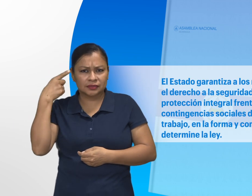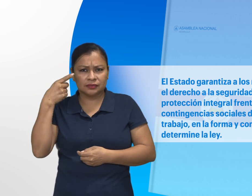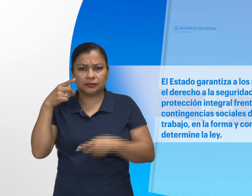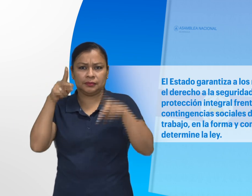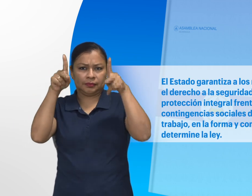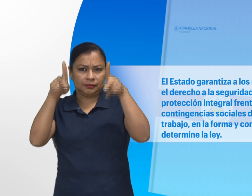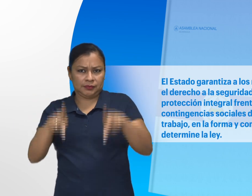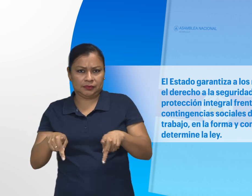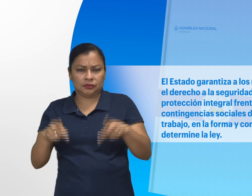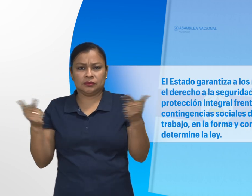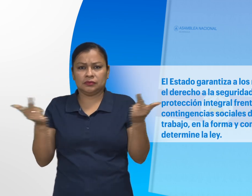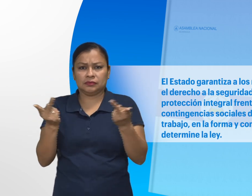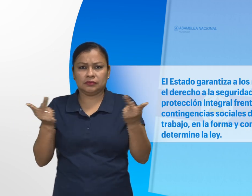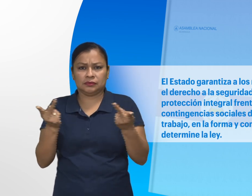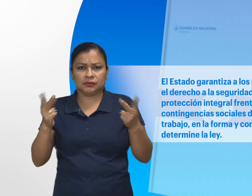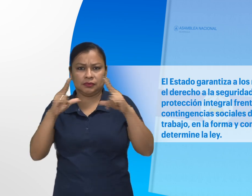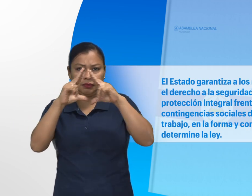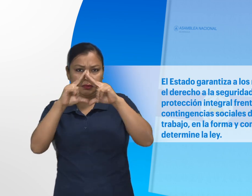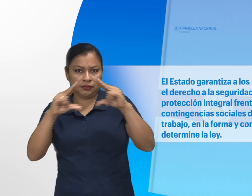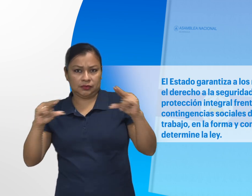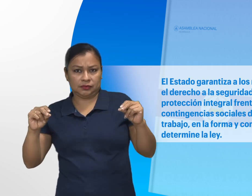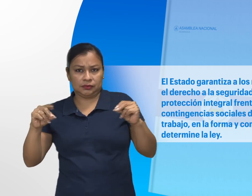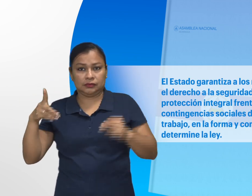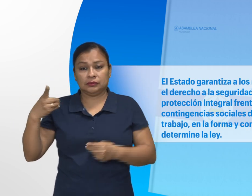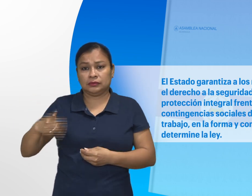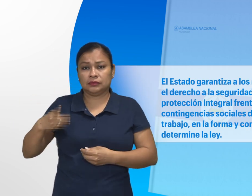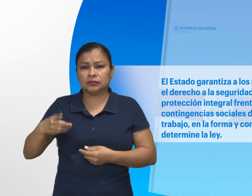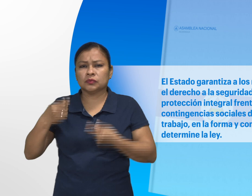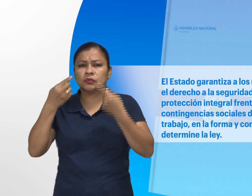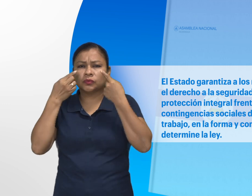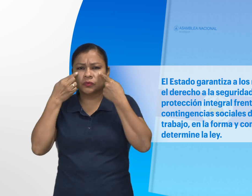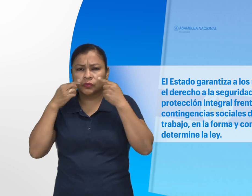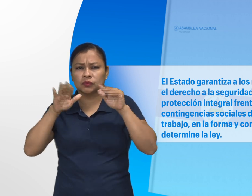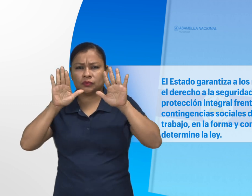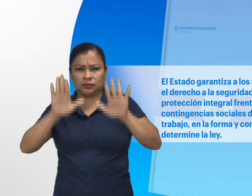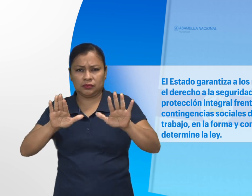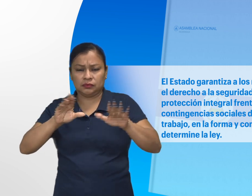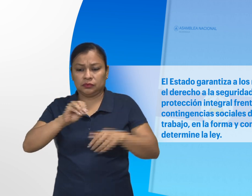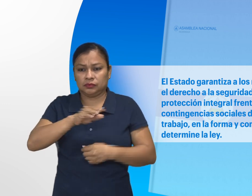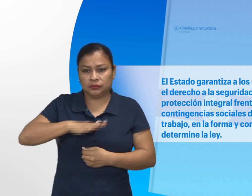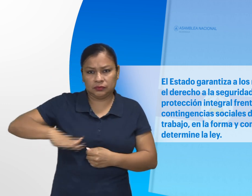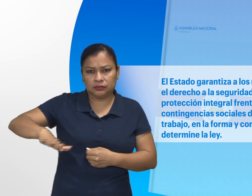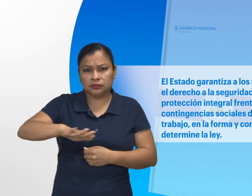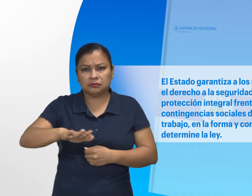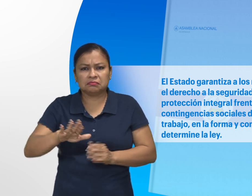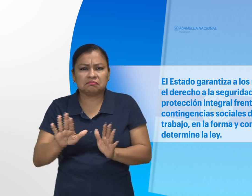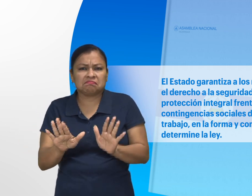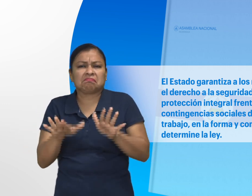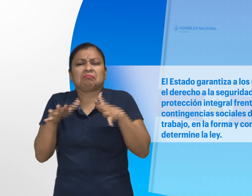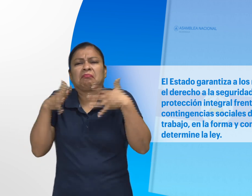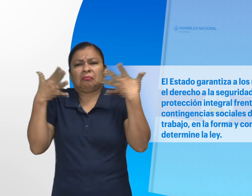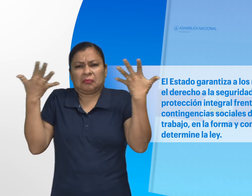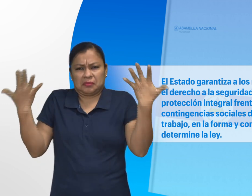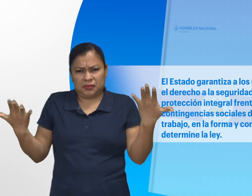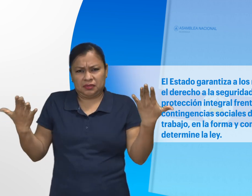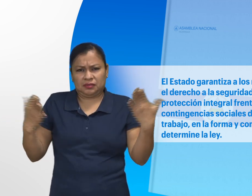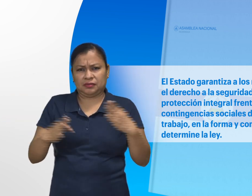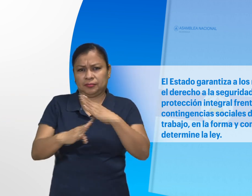El Estado garantiza a los nicaragüenses el derecho a la seguridad social para su protección